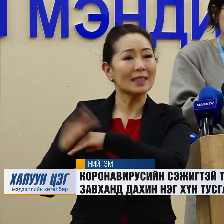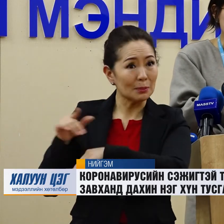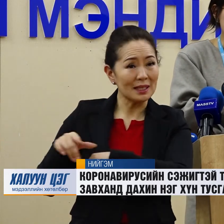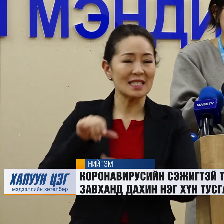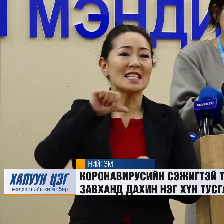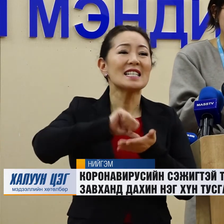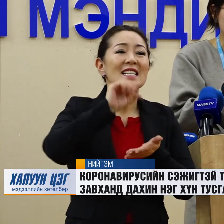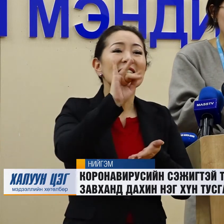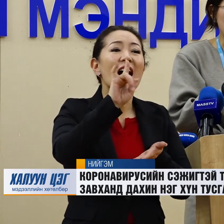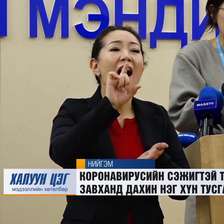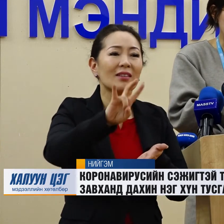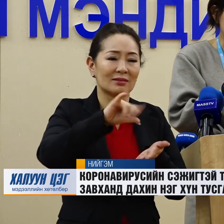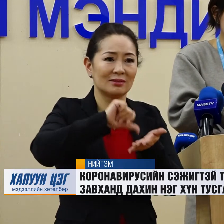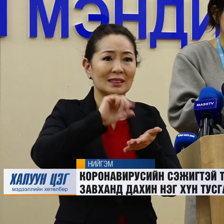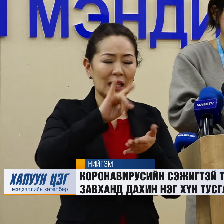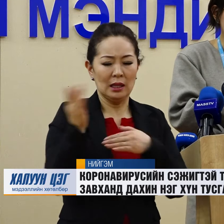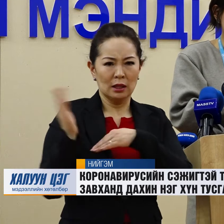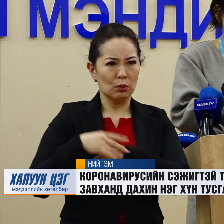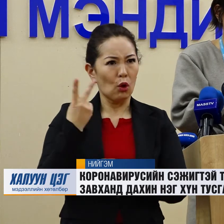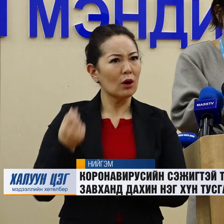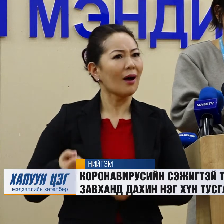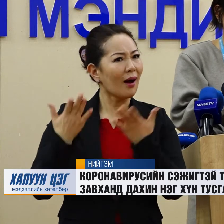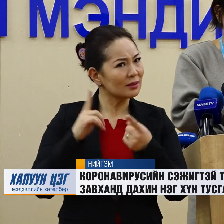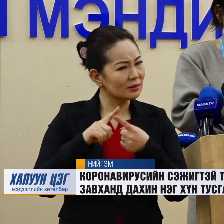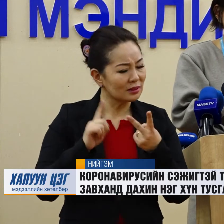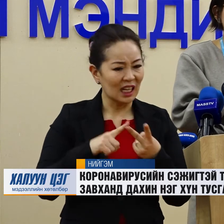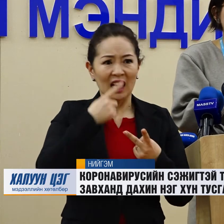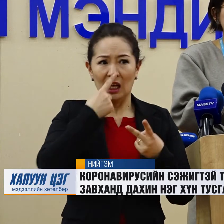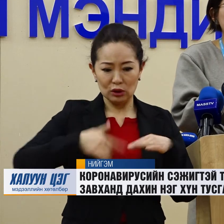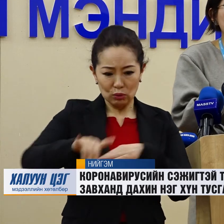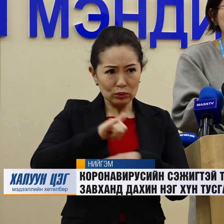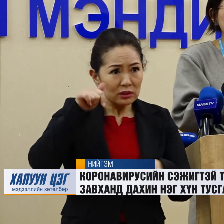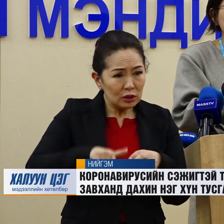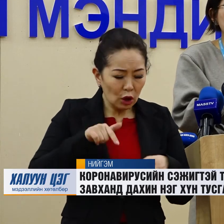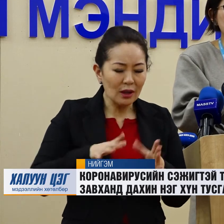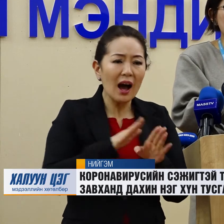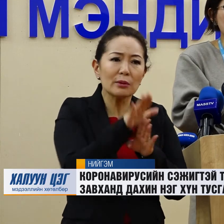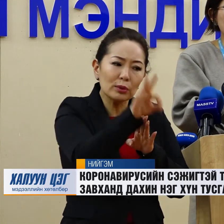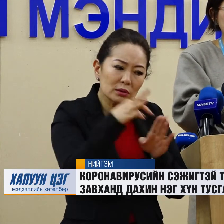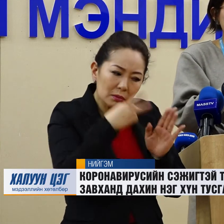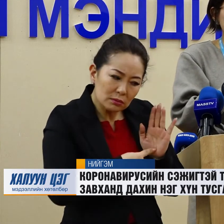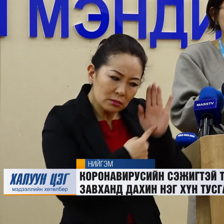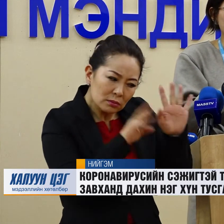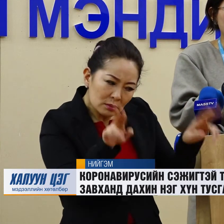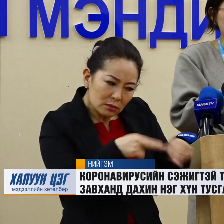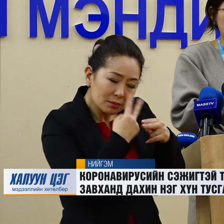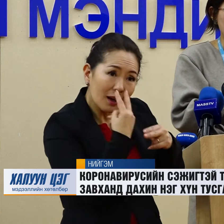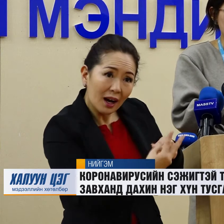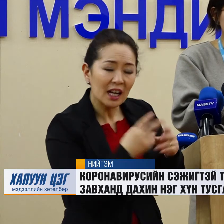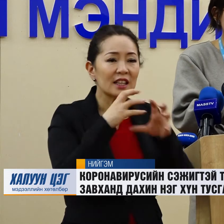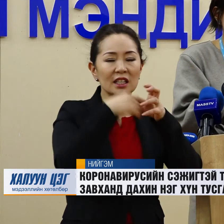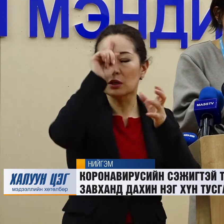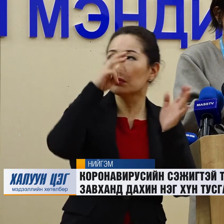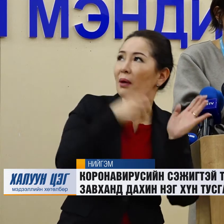Иранд насварлтын 2 тохиолдол гарсан. За хятад улс өнөөдрийн албан ёсны мэдээгээ нэгтгэж дэлхийн эрүүл мэндийн байгууллт